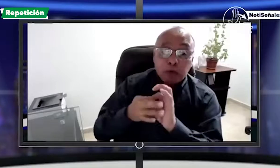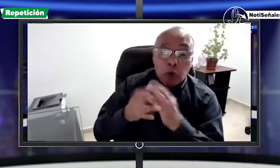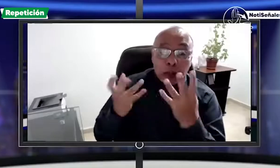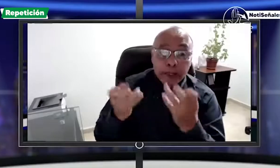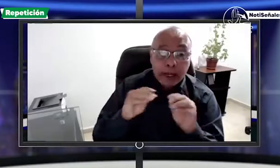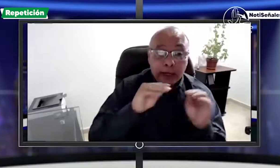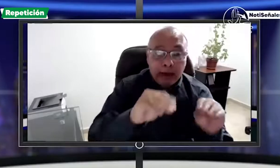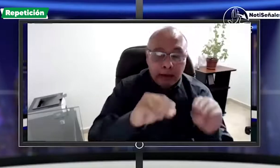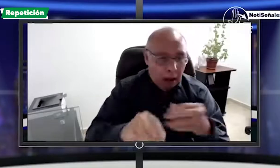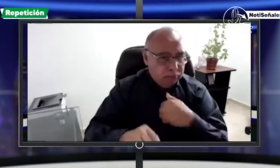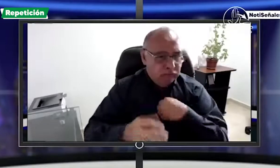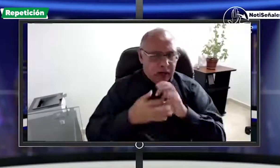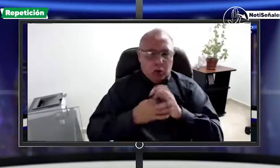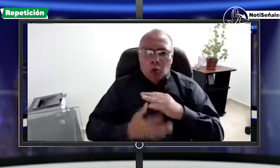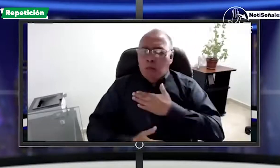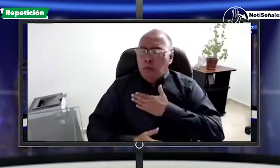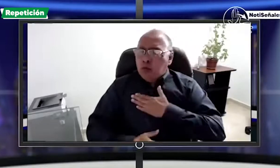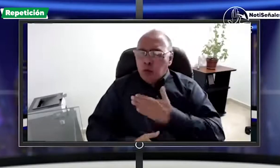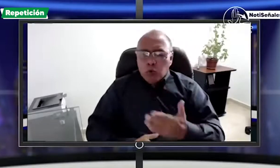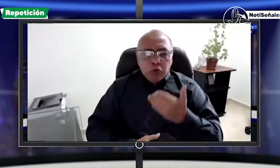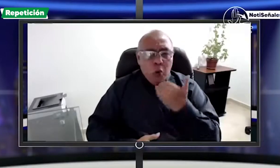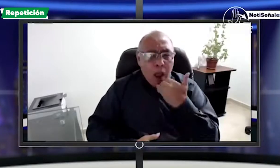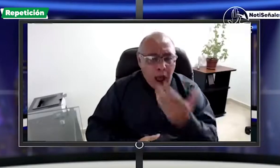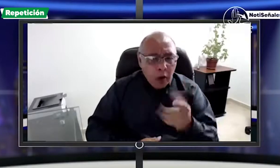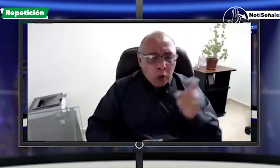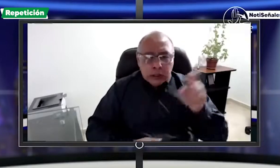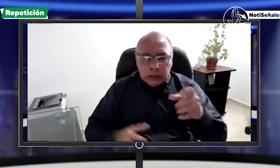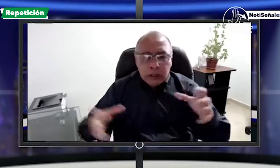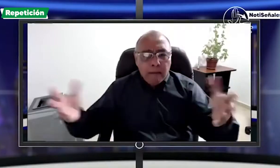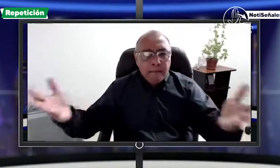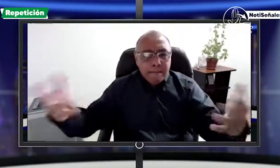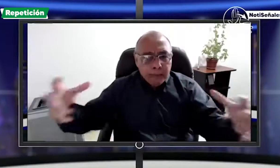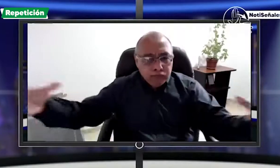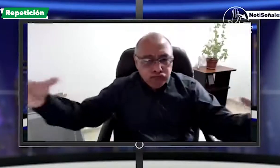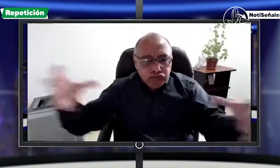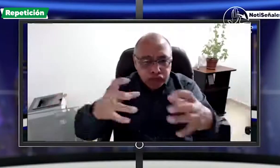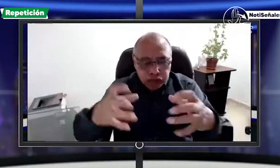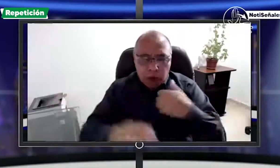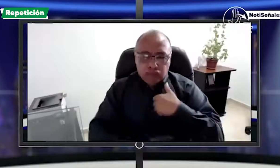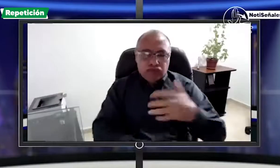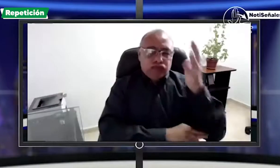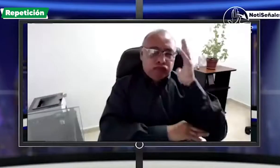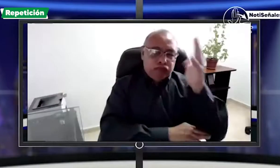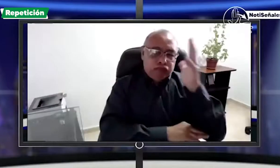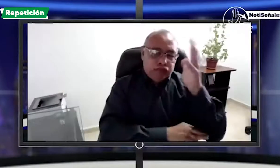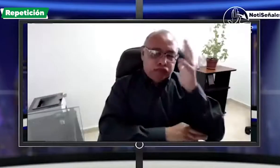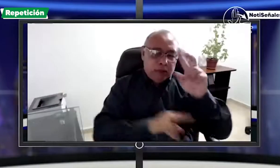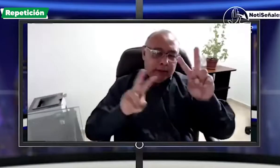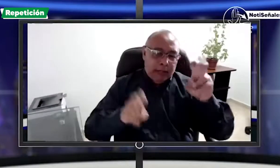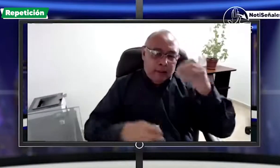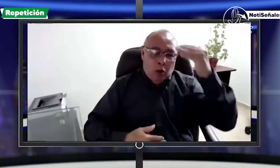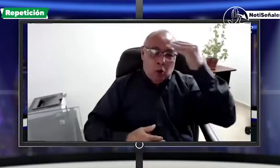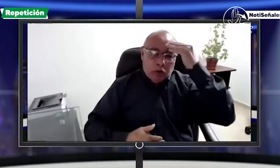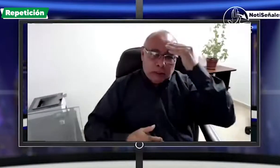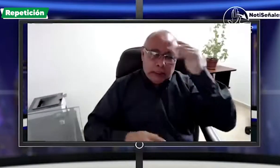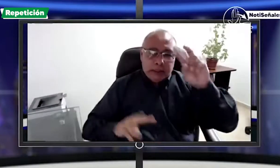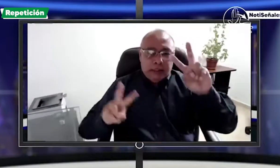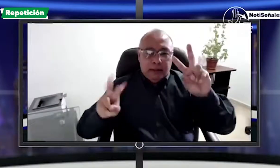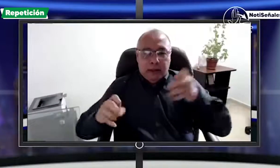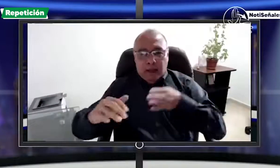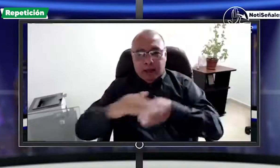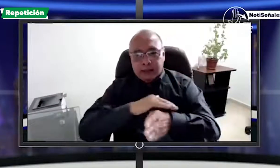También Nos Ayuden Y Que Puedan Mencionar Que FENASCOL Está Dispuesto A Dar Este Tipo De Capacitaciones Para Que